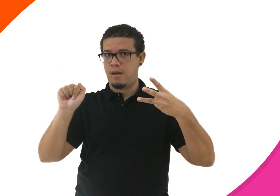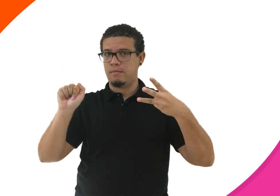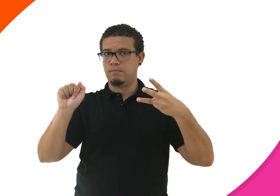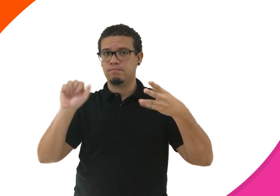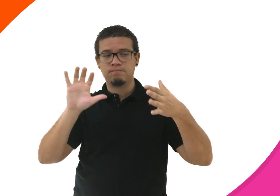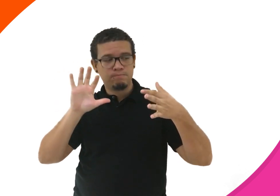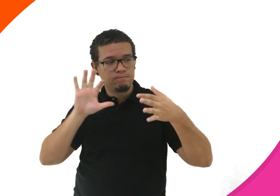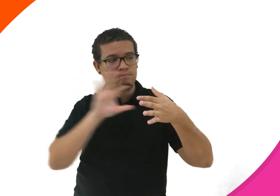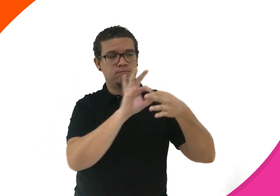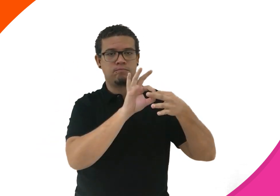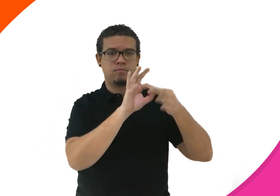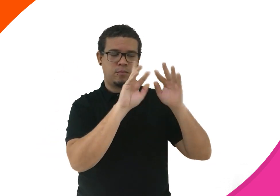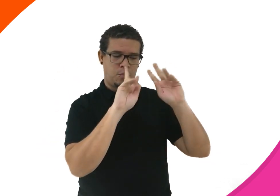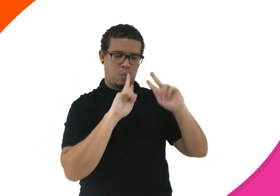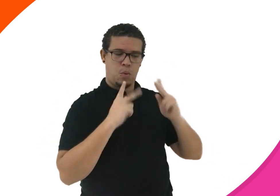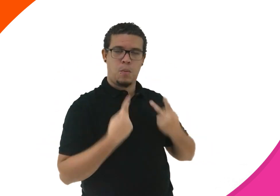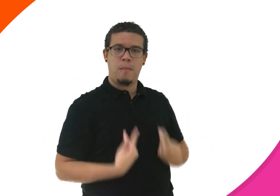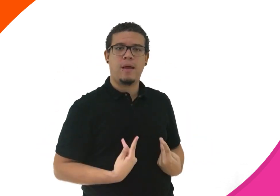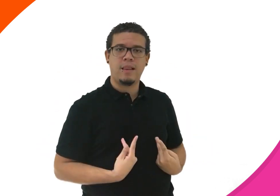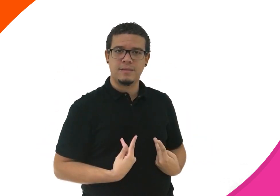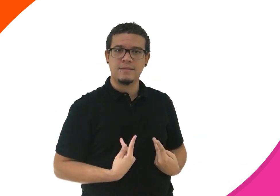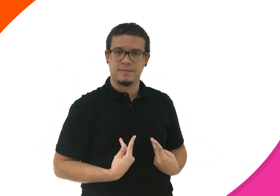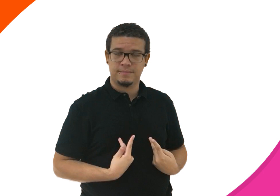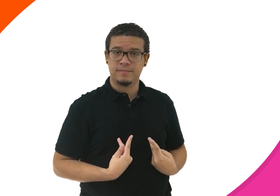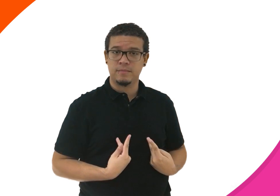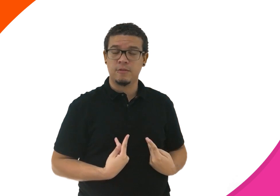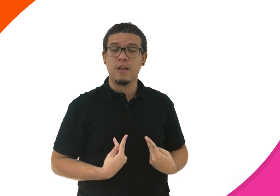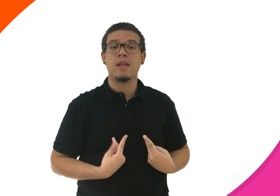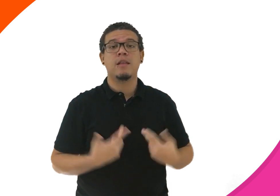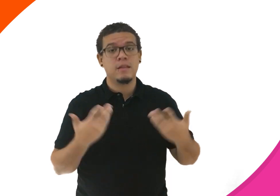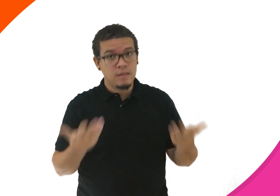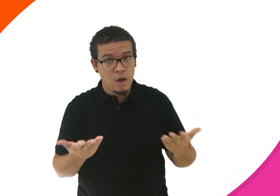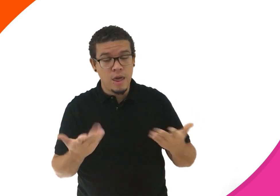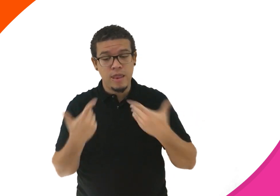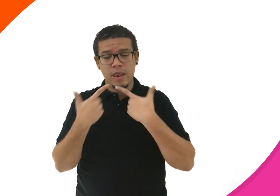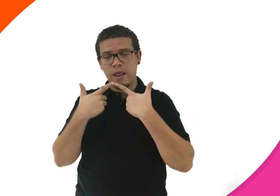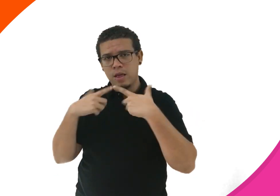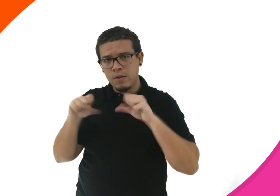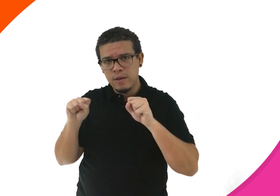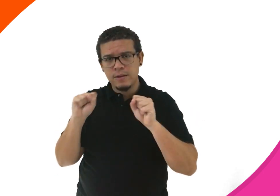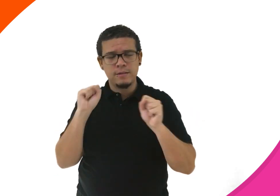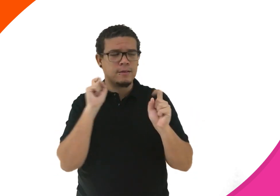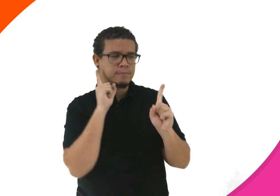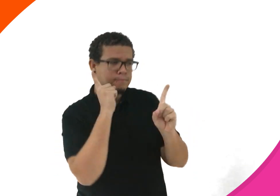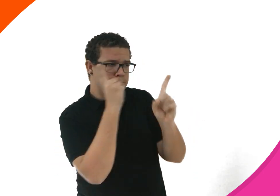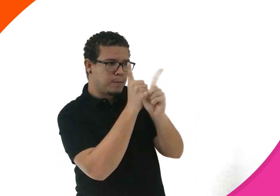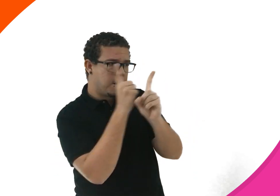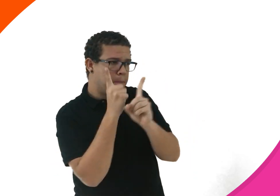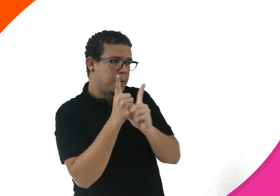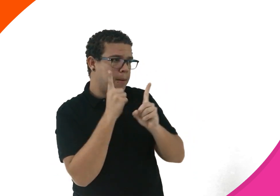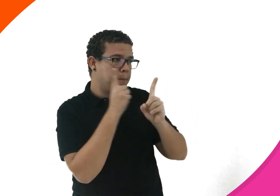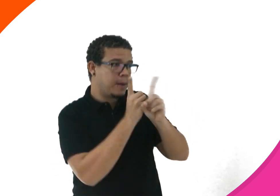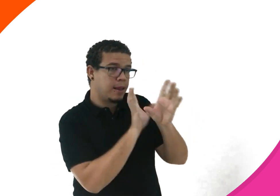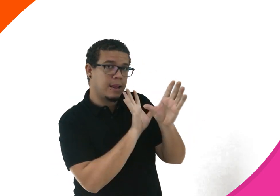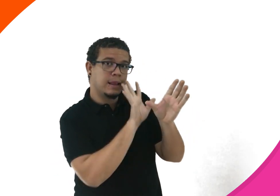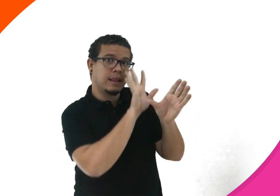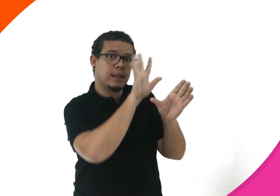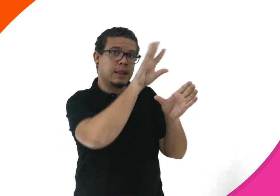fala. Portanto, 3 elementos existentes nos seres humanos. A linguística